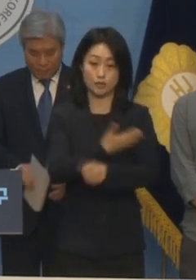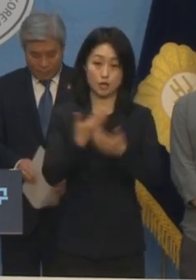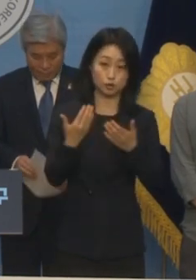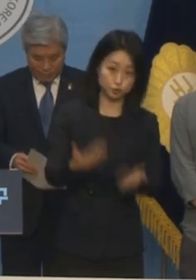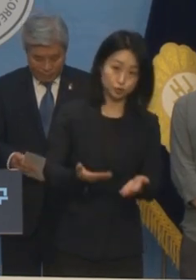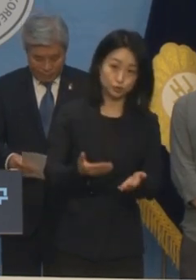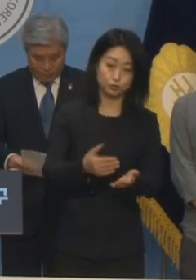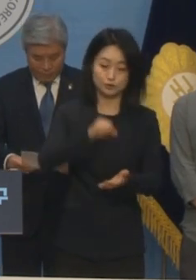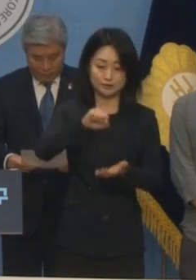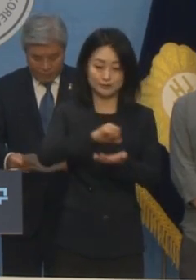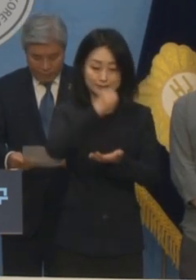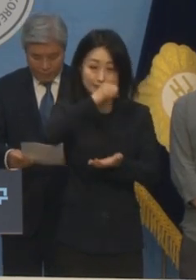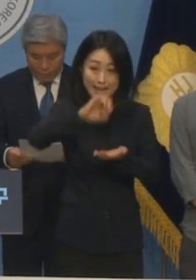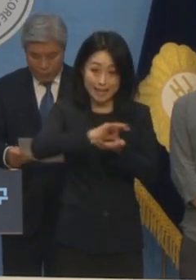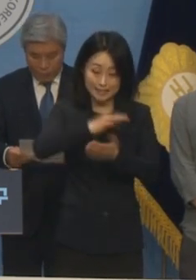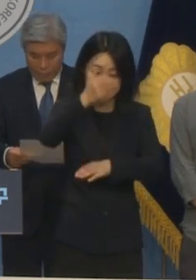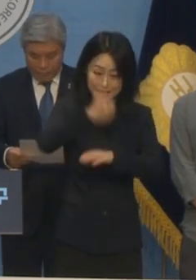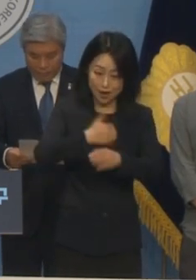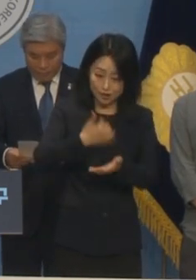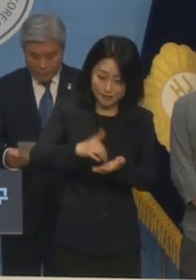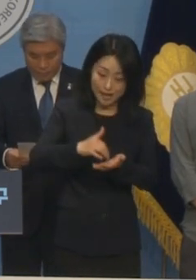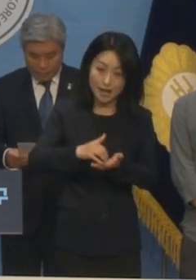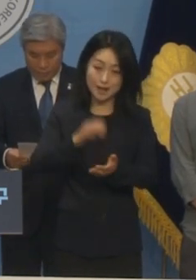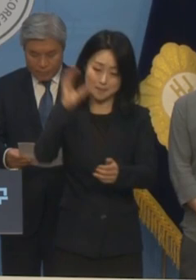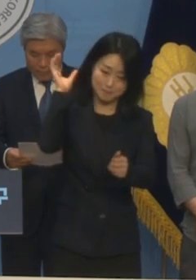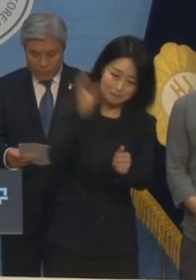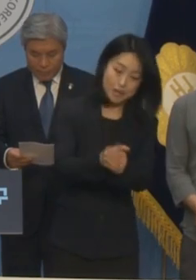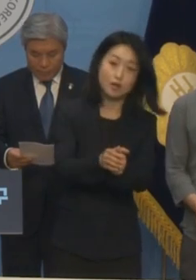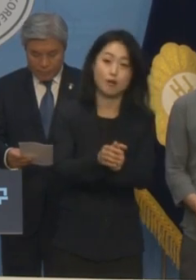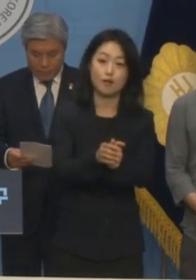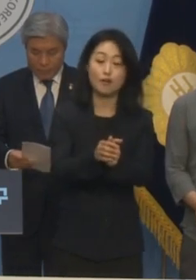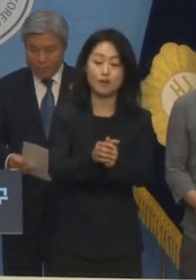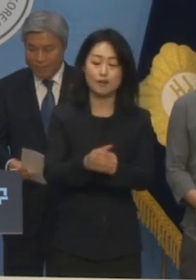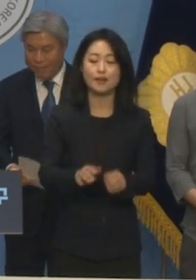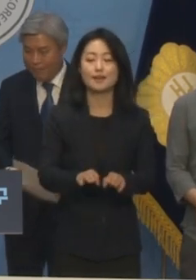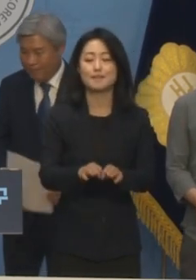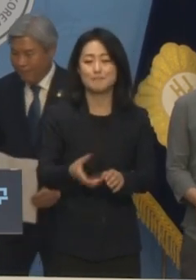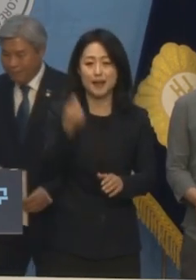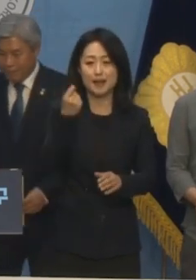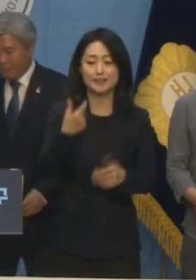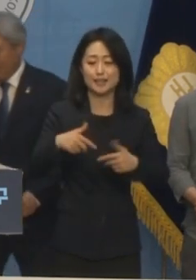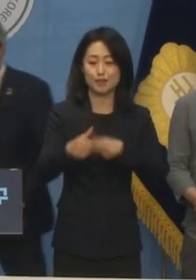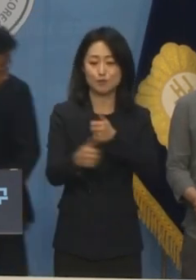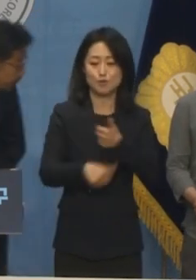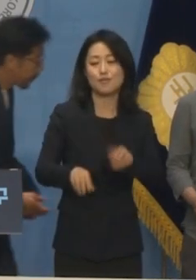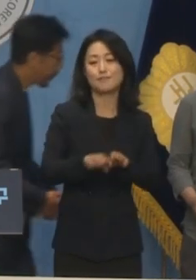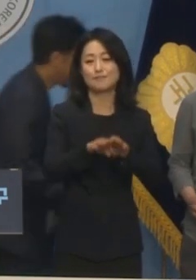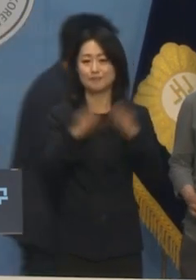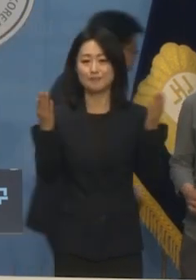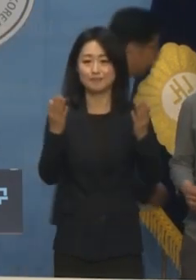가진 기후특위 출범을 조속히 바랍니다. 감사합니다.